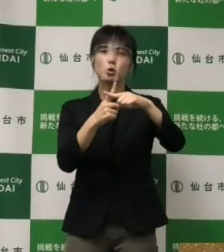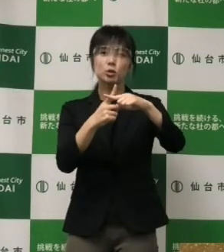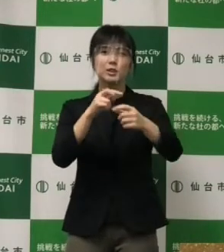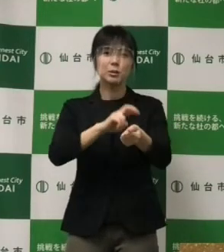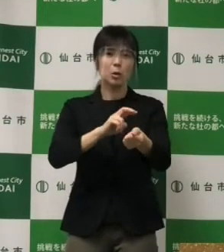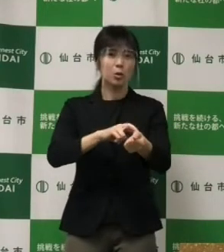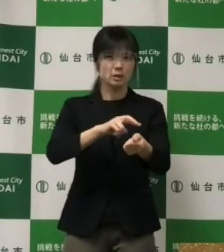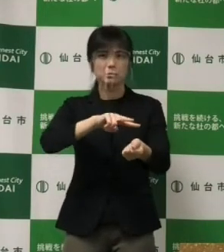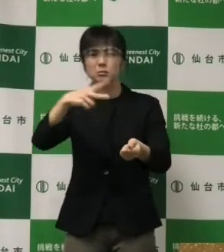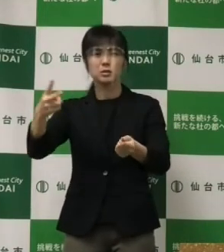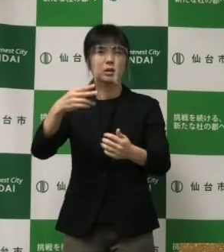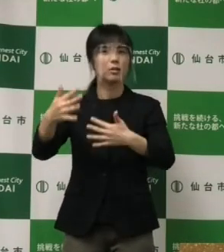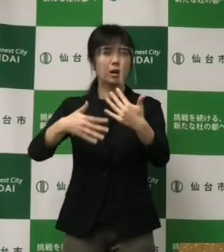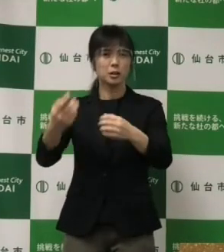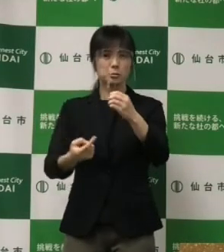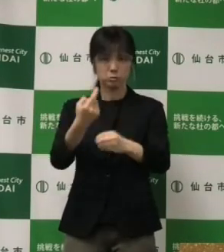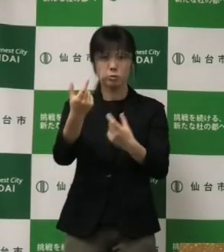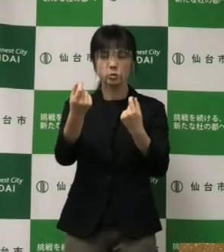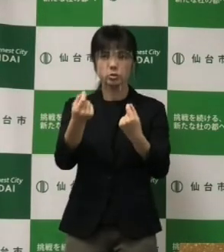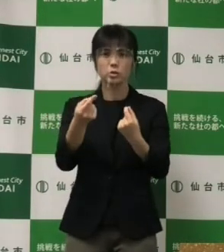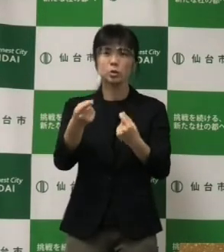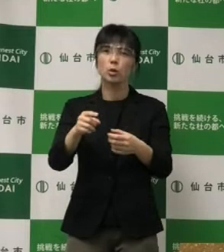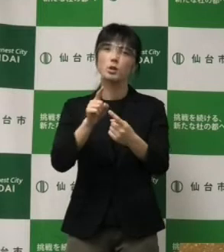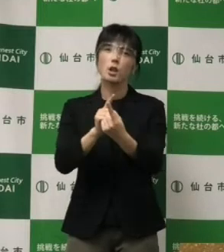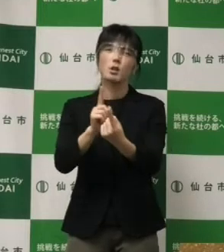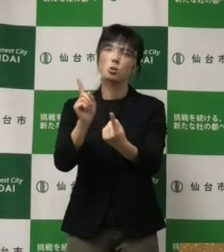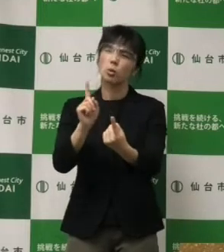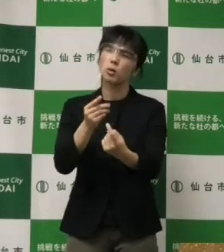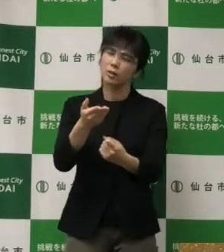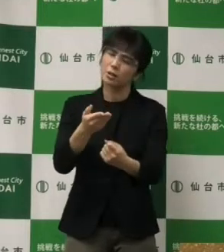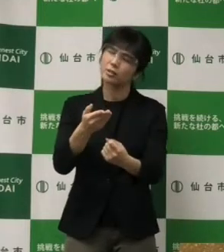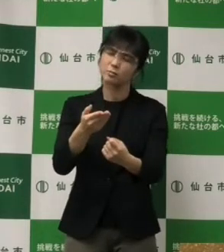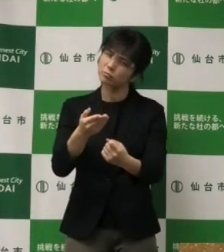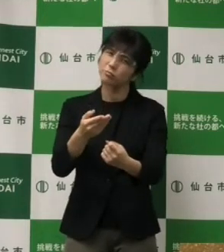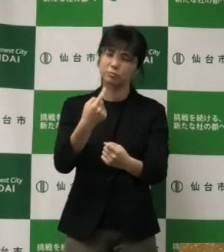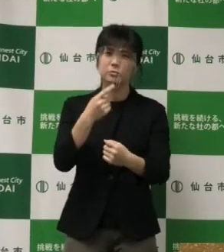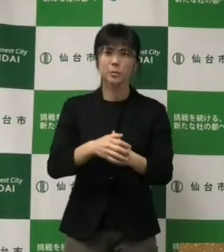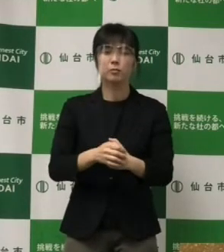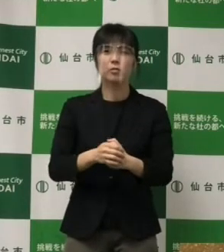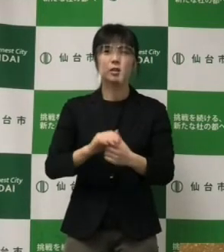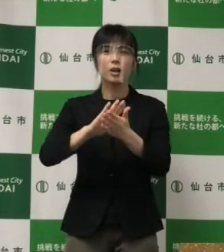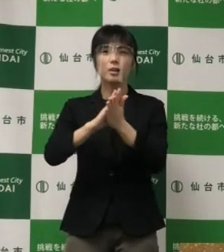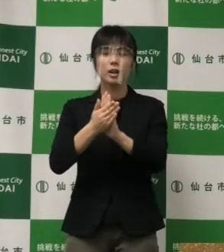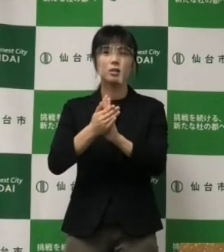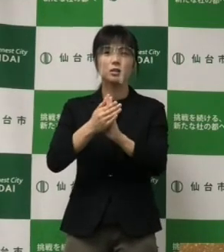のかなと思ってですね、まあ、その県の方では、まあ、県南の方の、その、まあ、出生率というか、その、が、